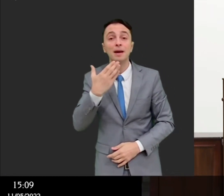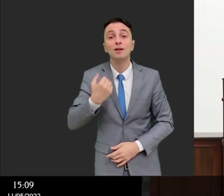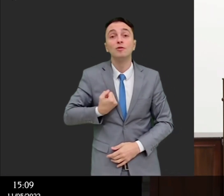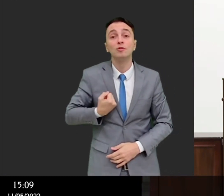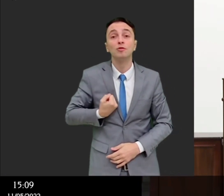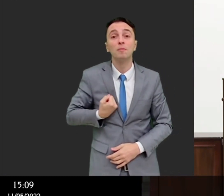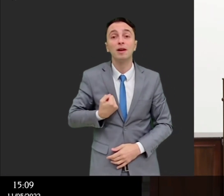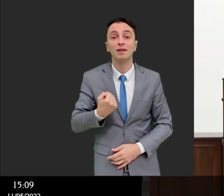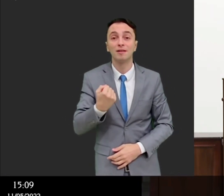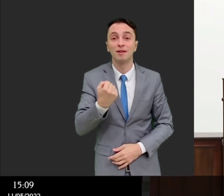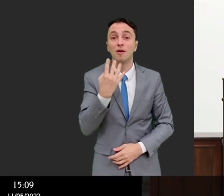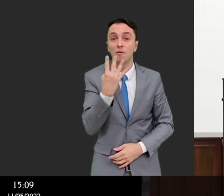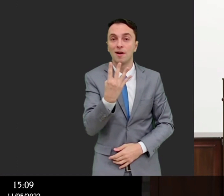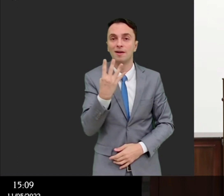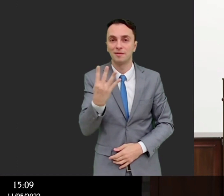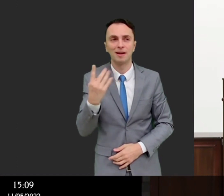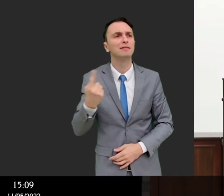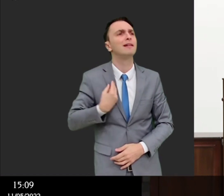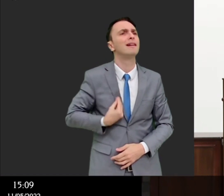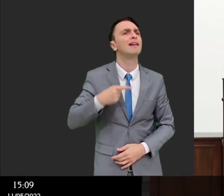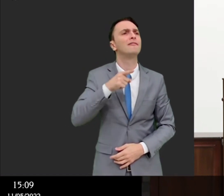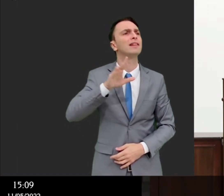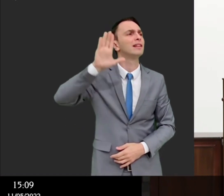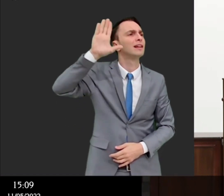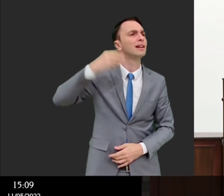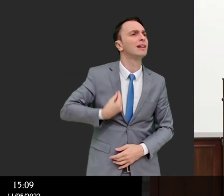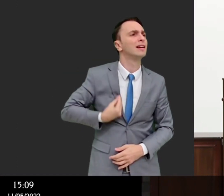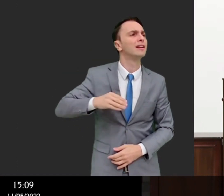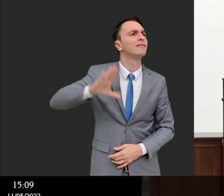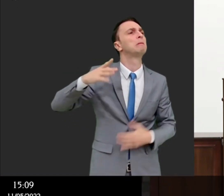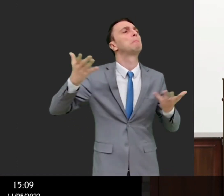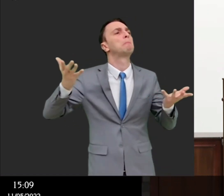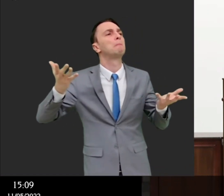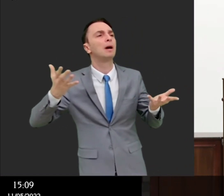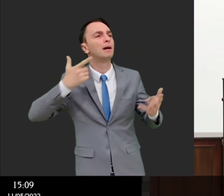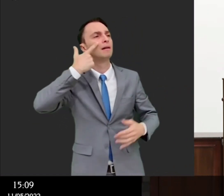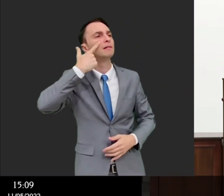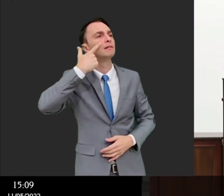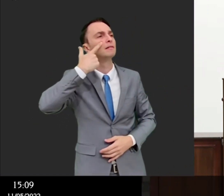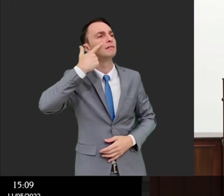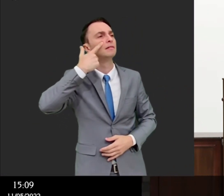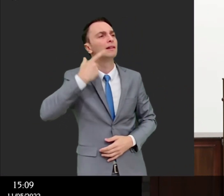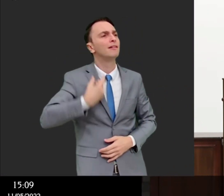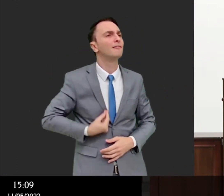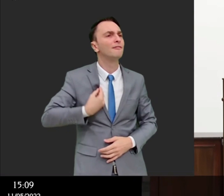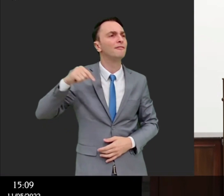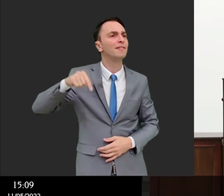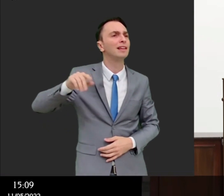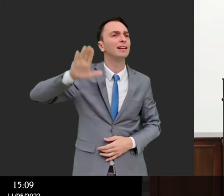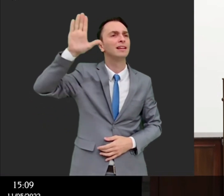o 441. Ele está aí? Cadê ele? Ele está aqui na